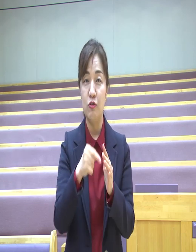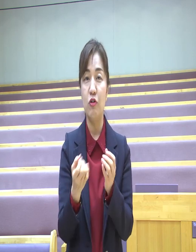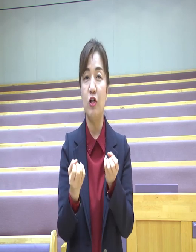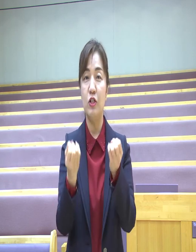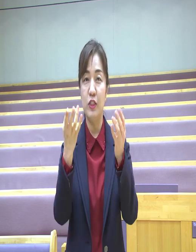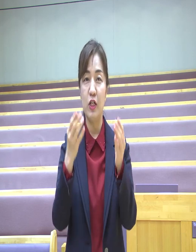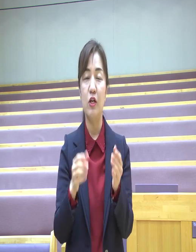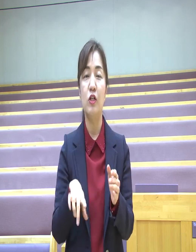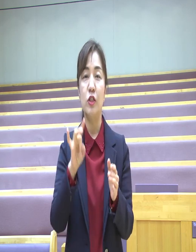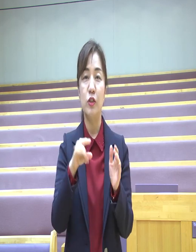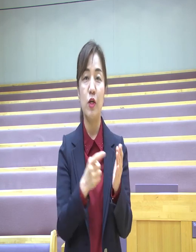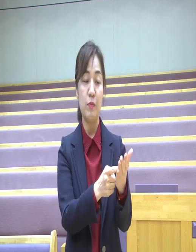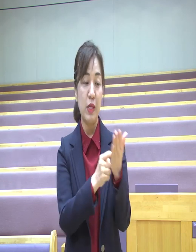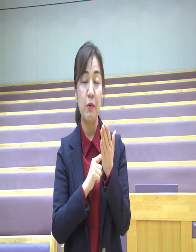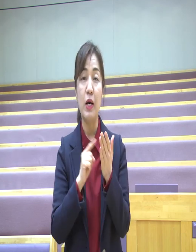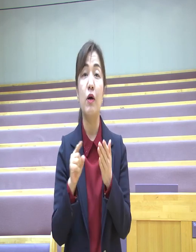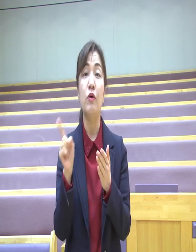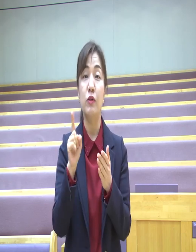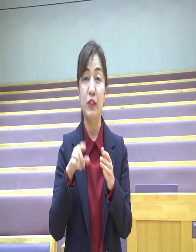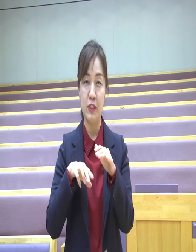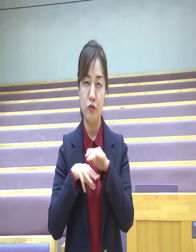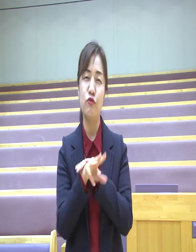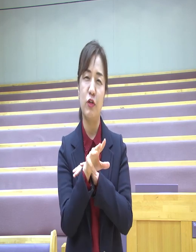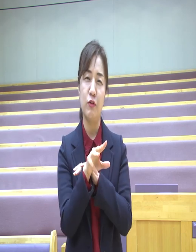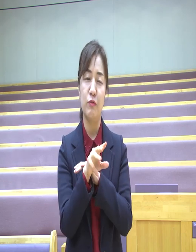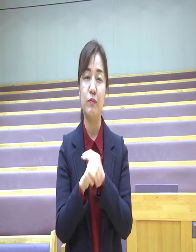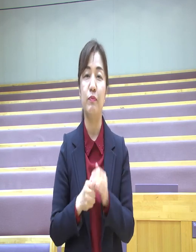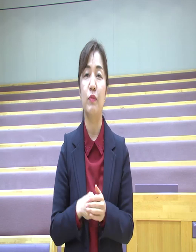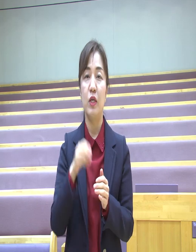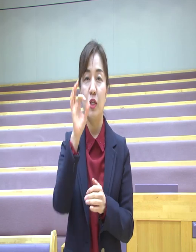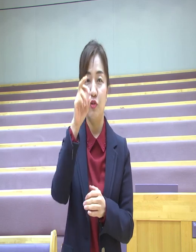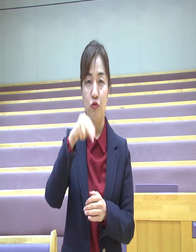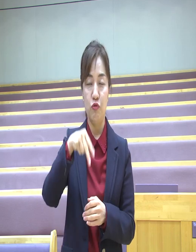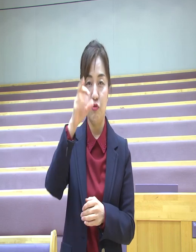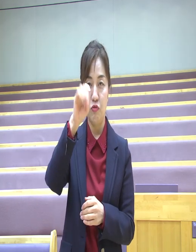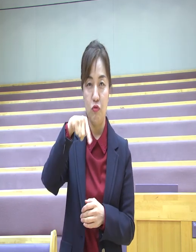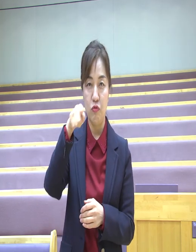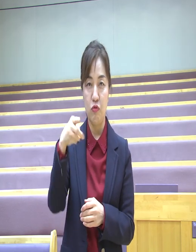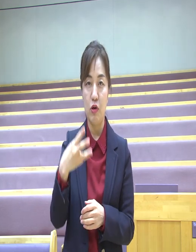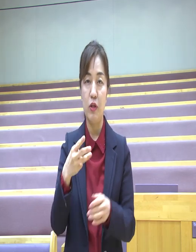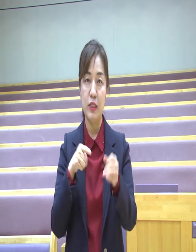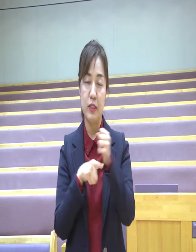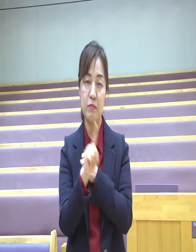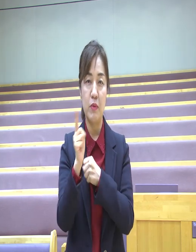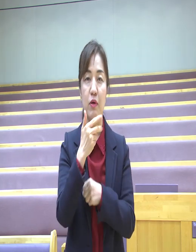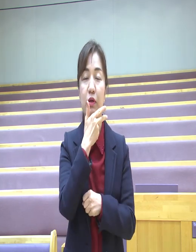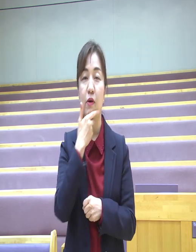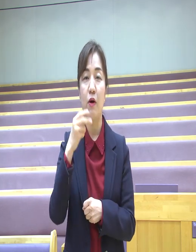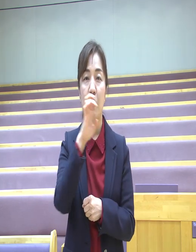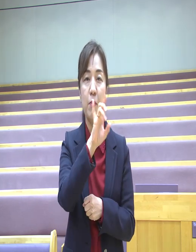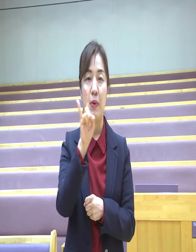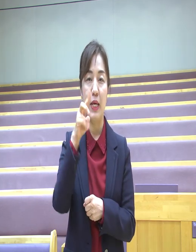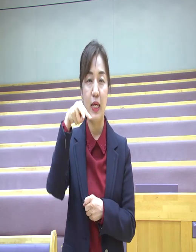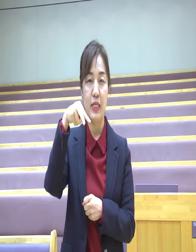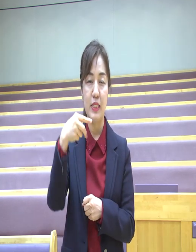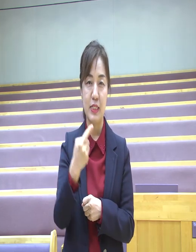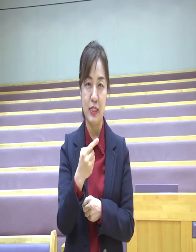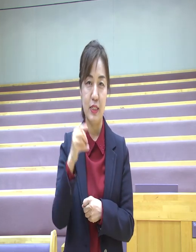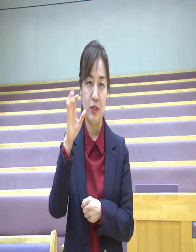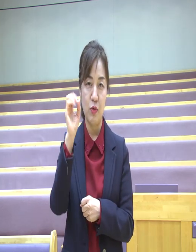유월절의 기원은 출애굽기 12장에 나와 있습니다. 유월이라는 말은 영어로 패스오버,